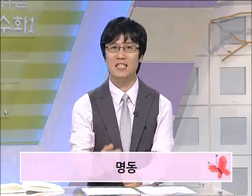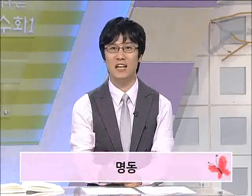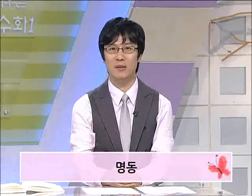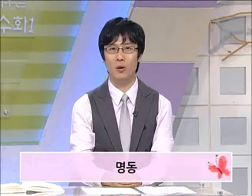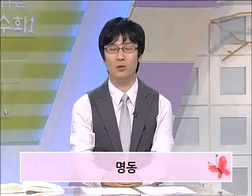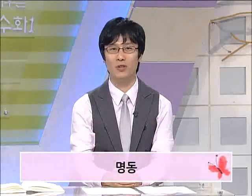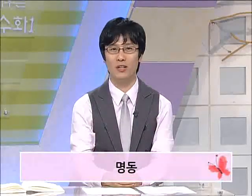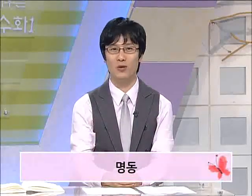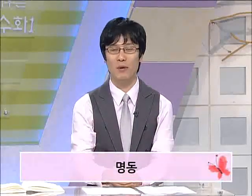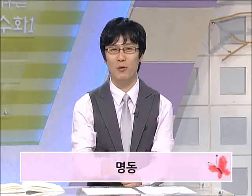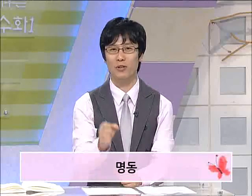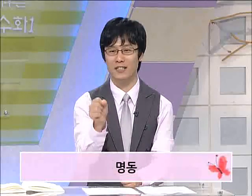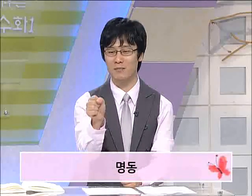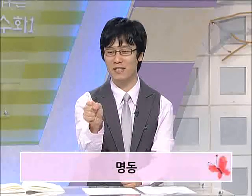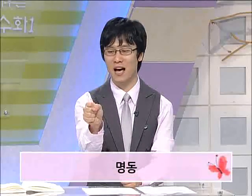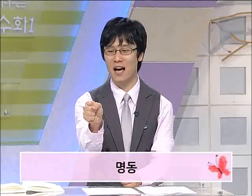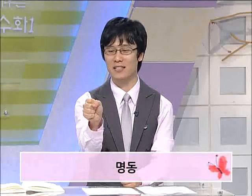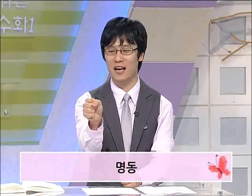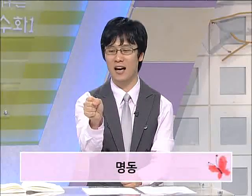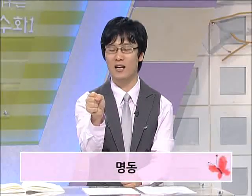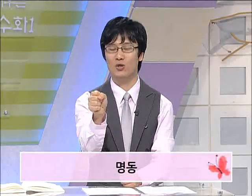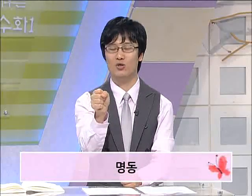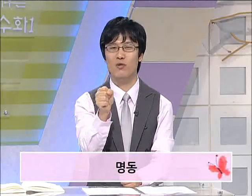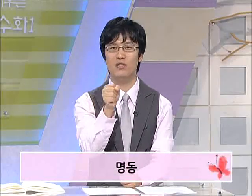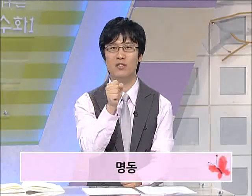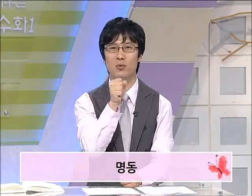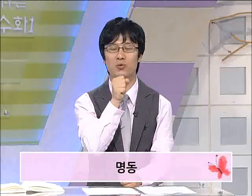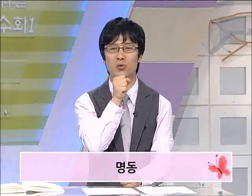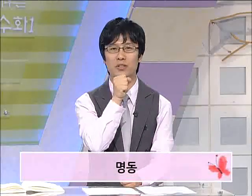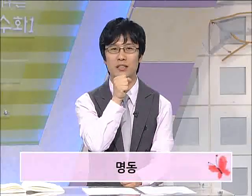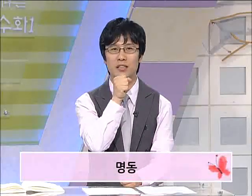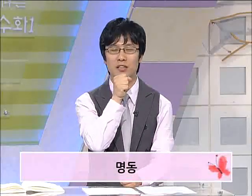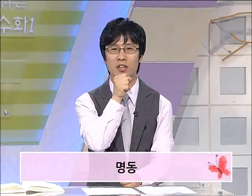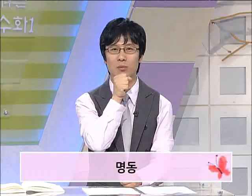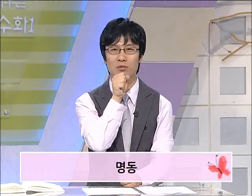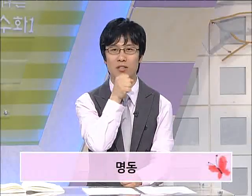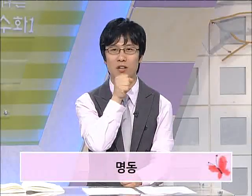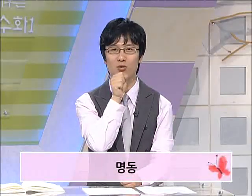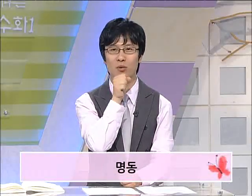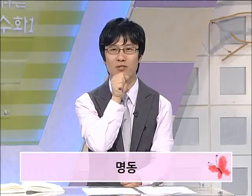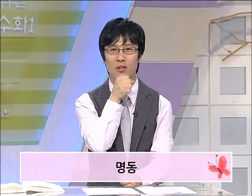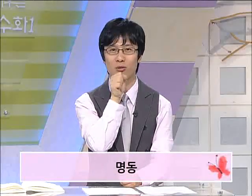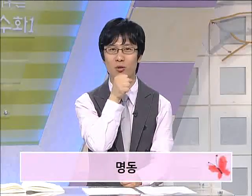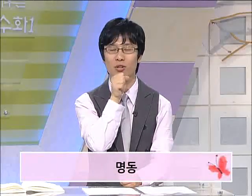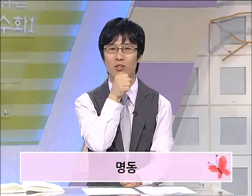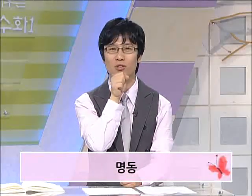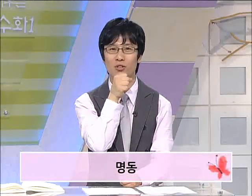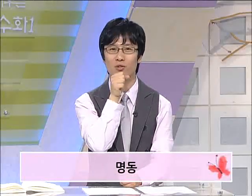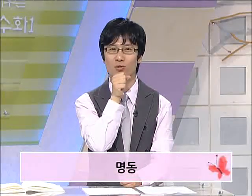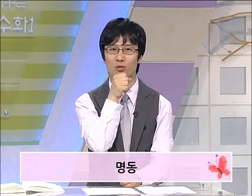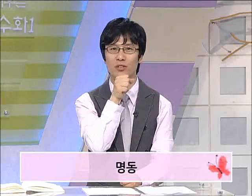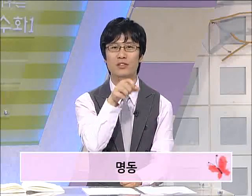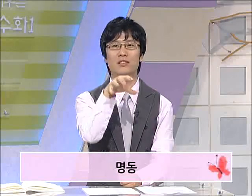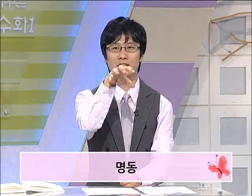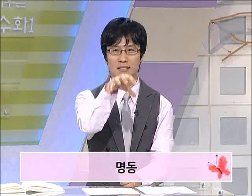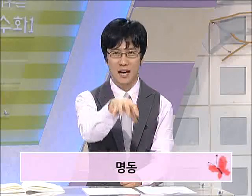시간에 명동이라는 수화 배운 것 같습니다. 자, 주먹 쥔 오른손을 턱에 붙여서 두 번 정도 흔들어주는